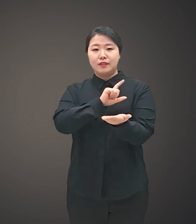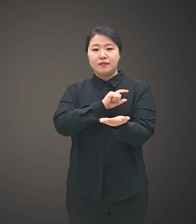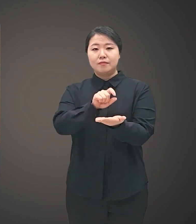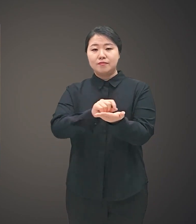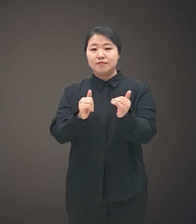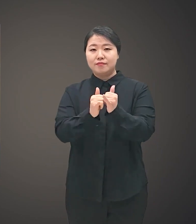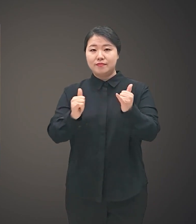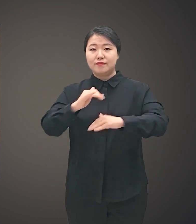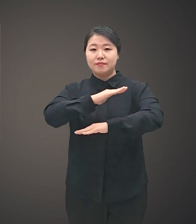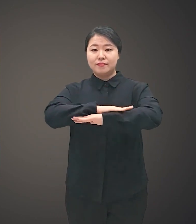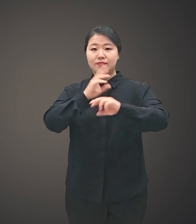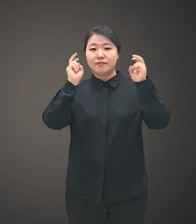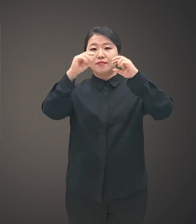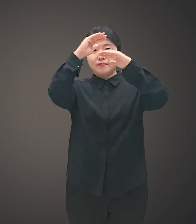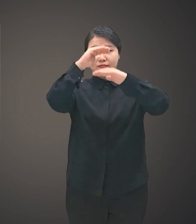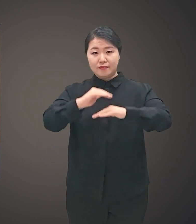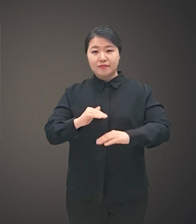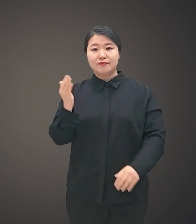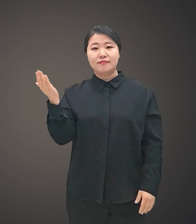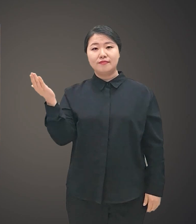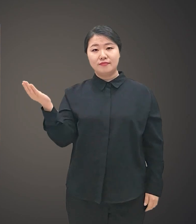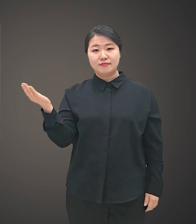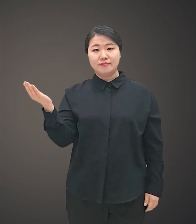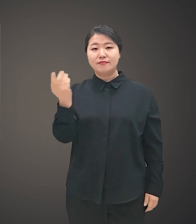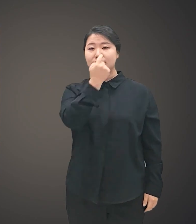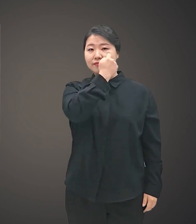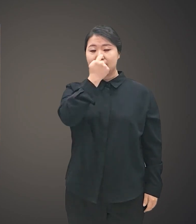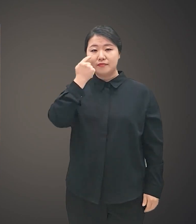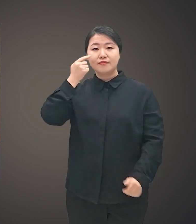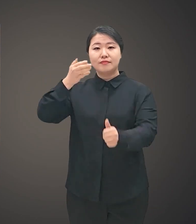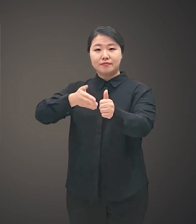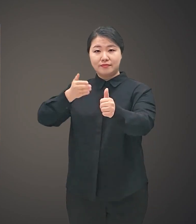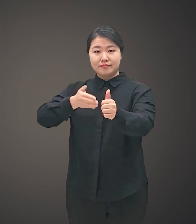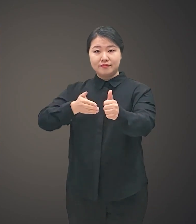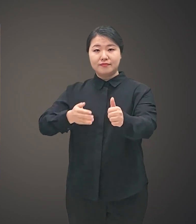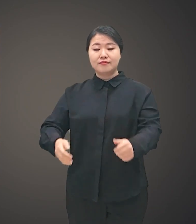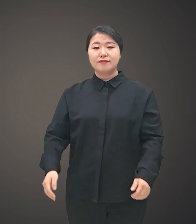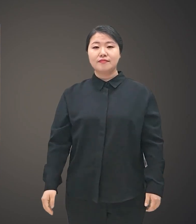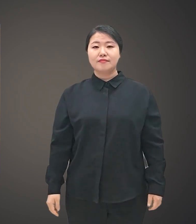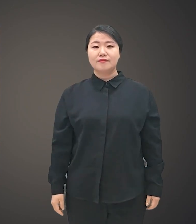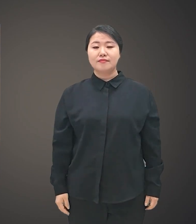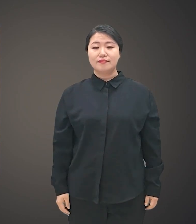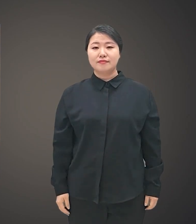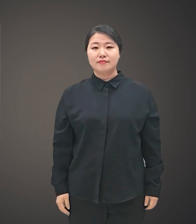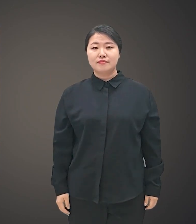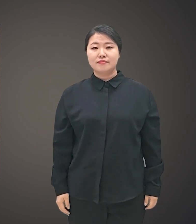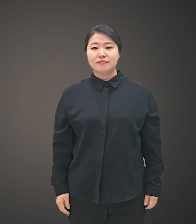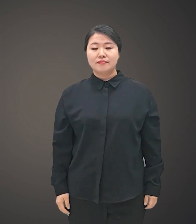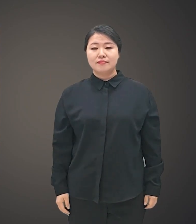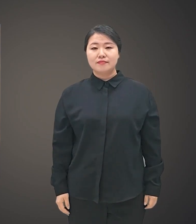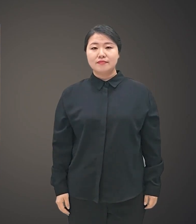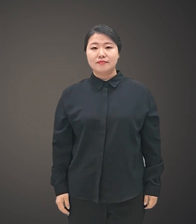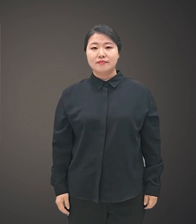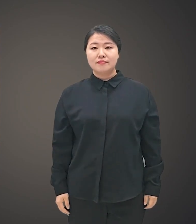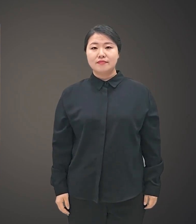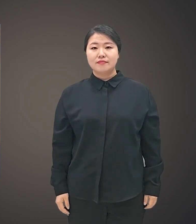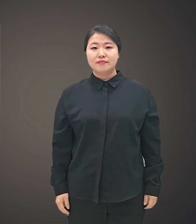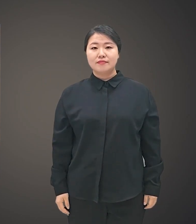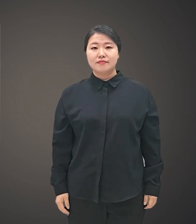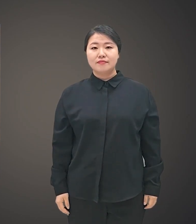도서명 우리 다시 만나요. 저자 고재현, 그림 김민지, 출판사 별숲.